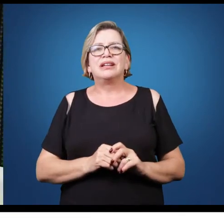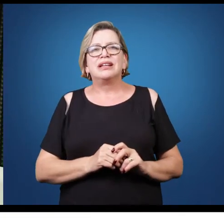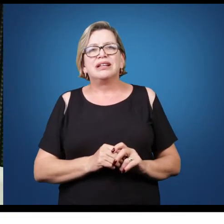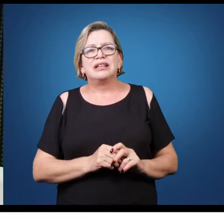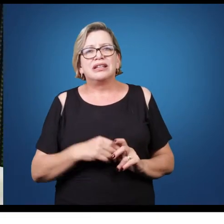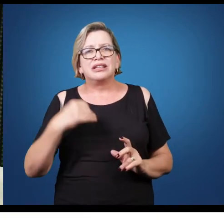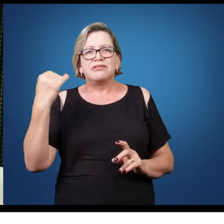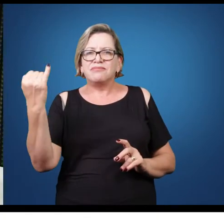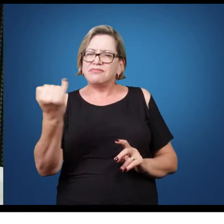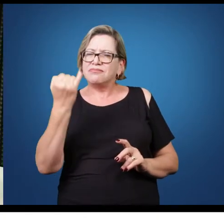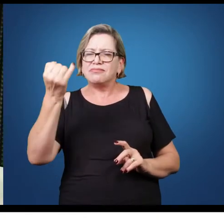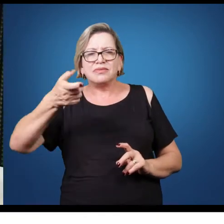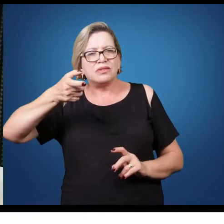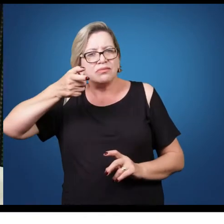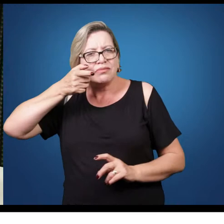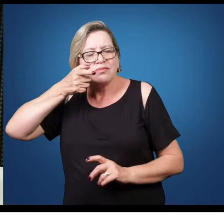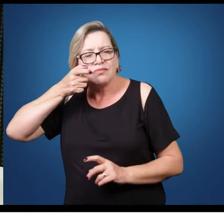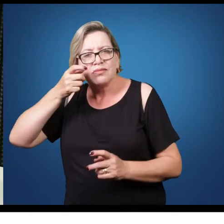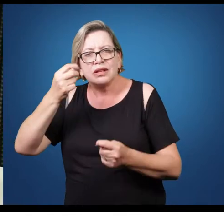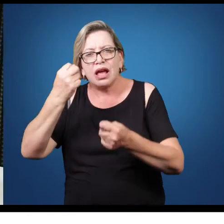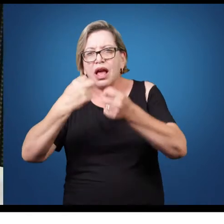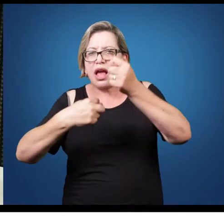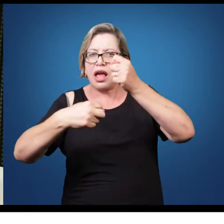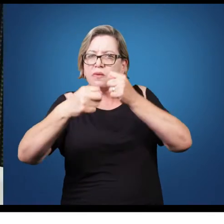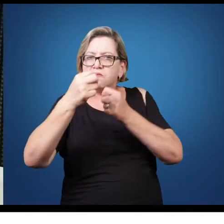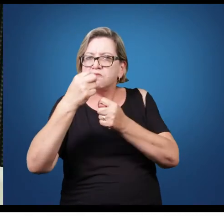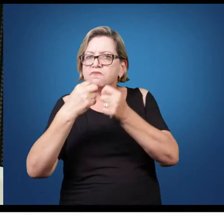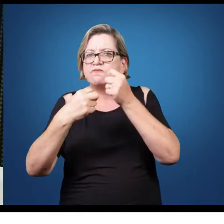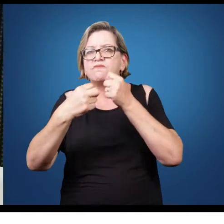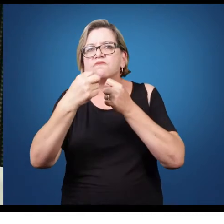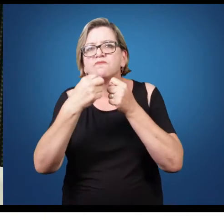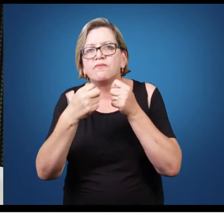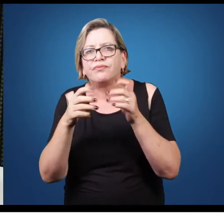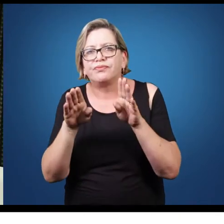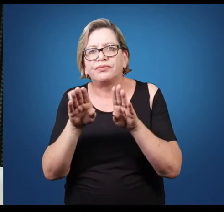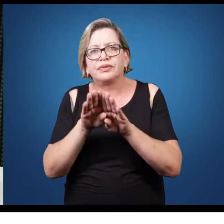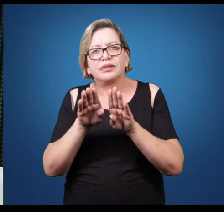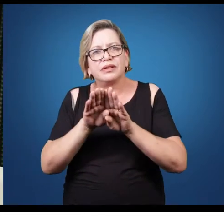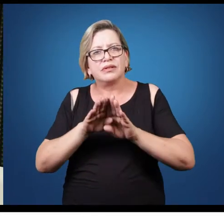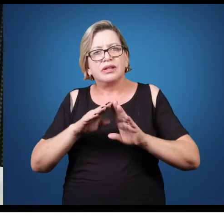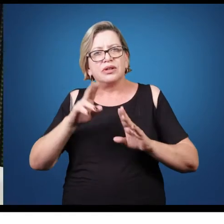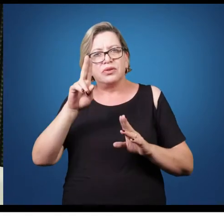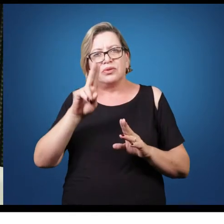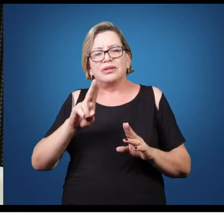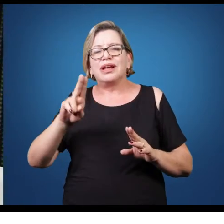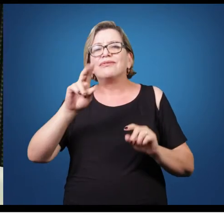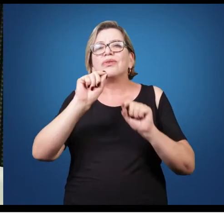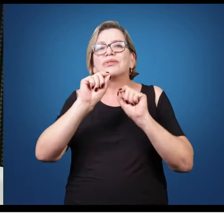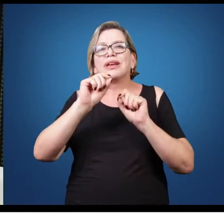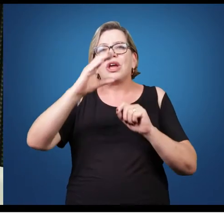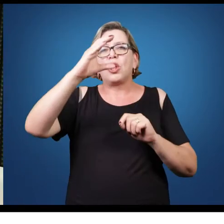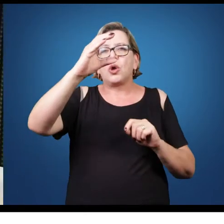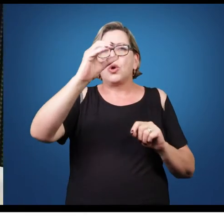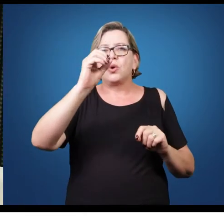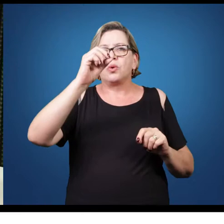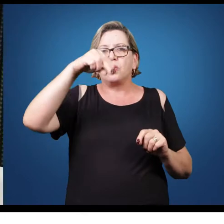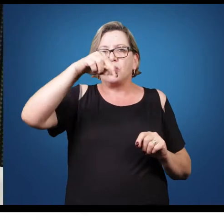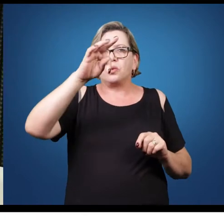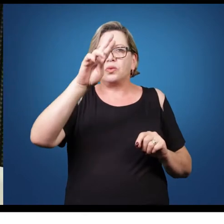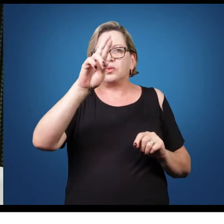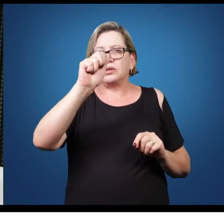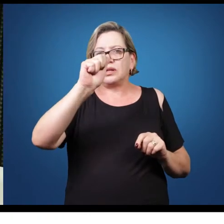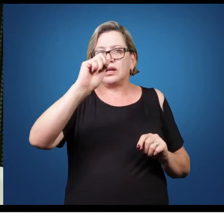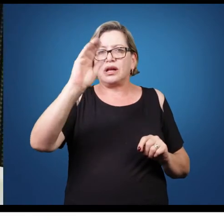que o sistema financeiro a pé também se valeu da contra cultura já lá nos anos